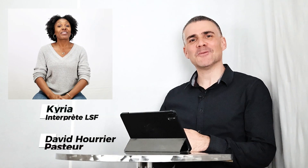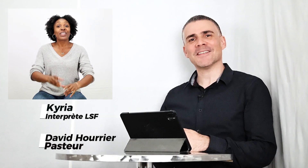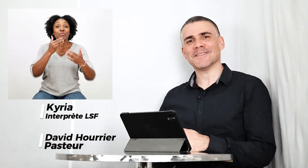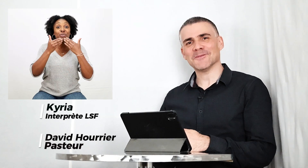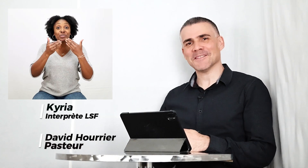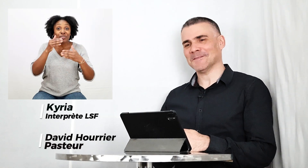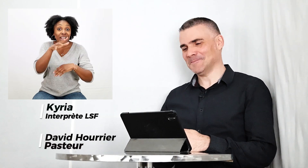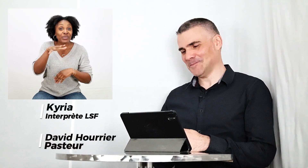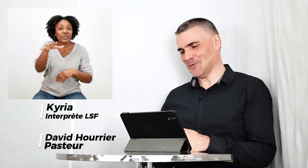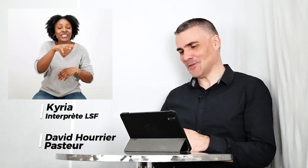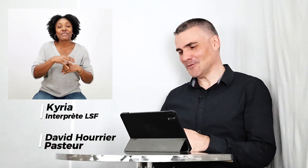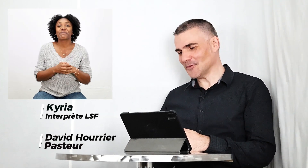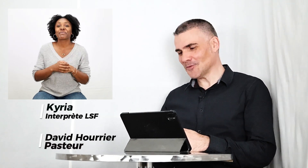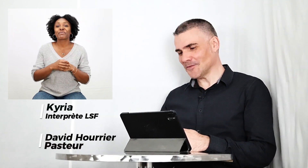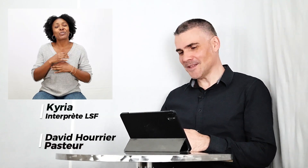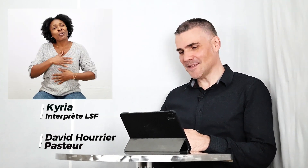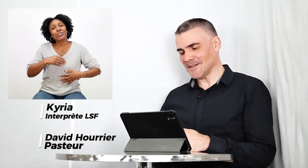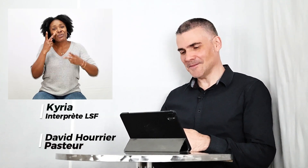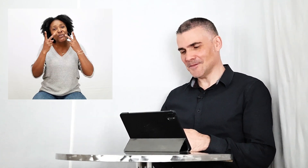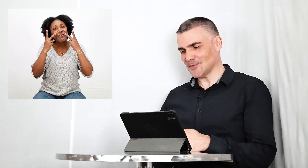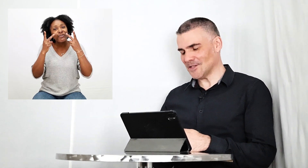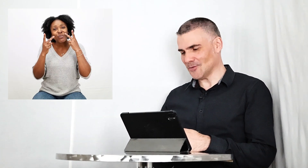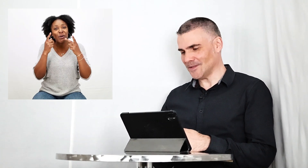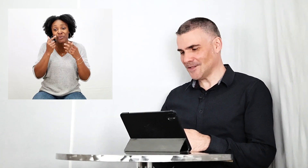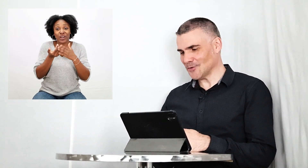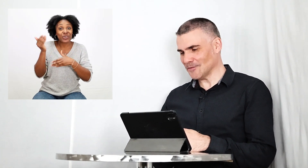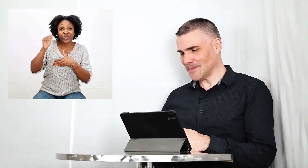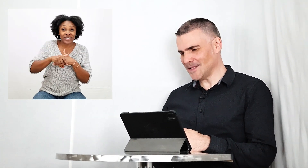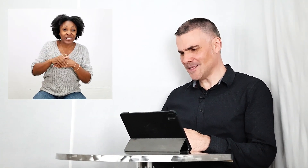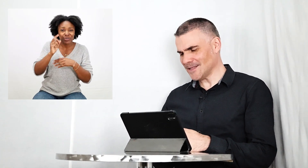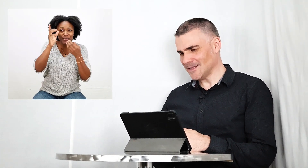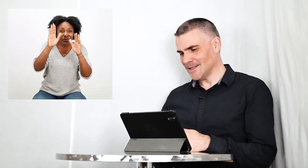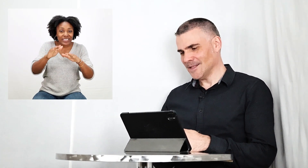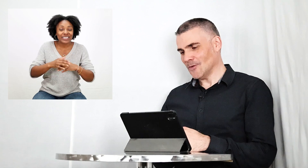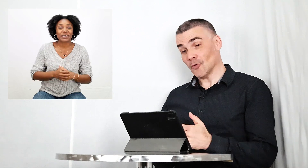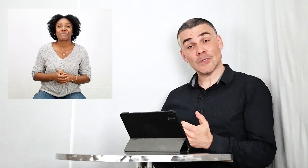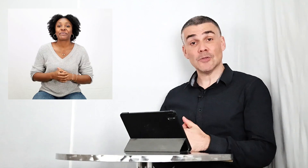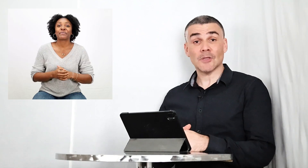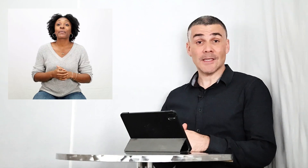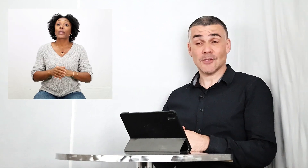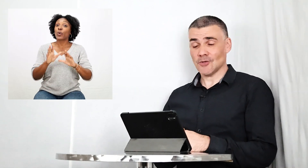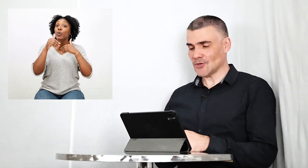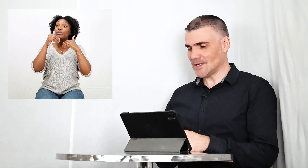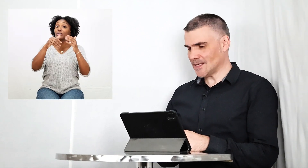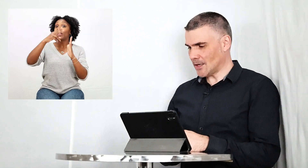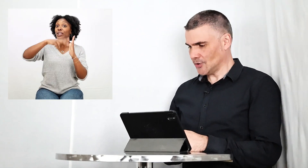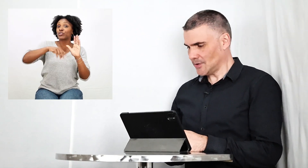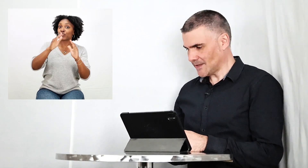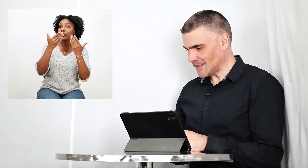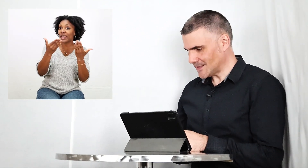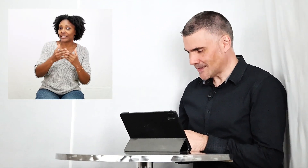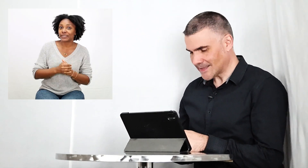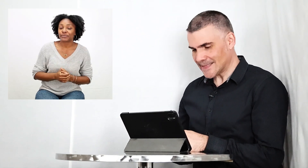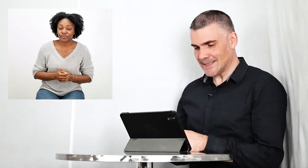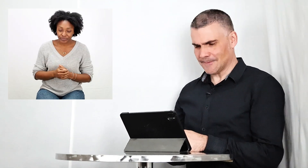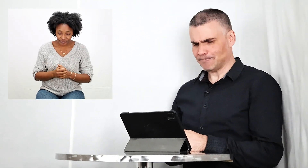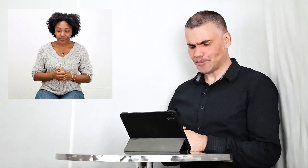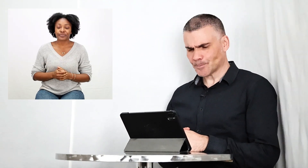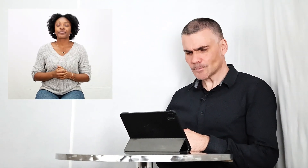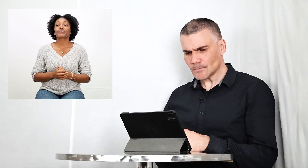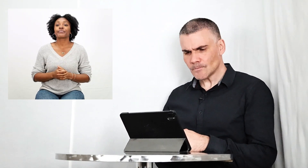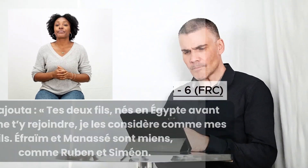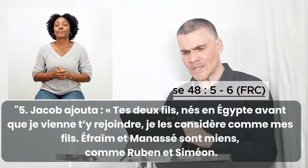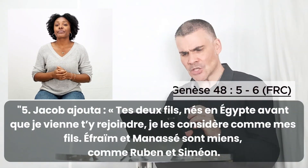Eh bien, bonjour à tous et à toutes. Content de vous retrouver en cette journée. Que Dieu vous bénisse. On continue notre lecture, Genèse 48, versets 5 à